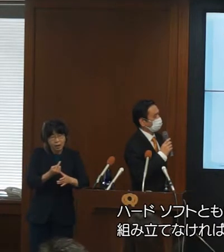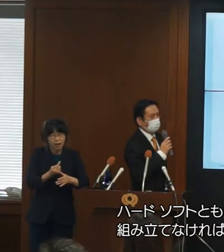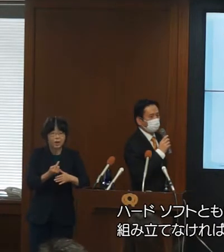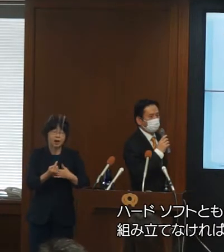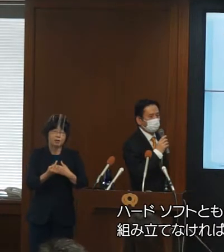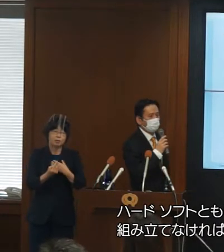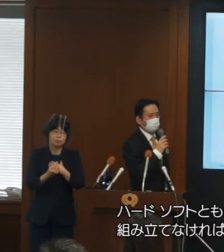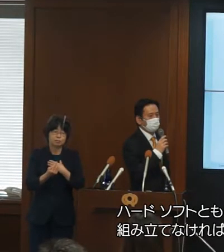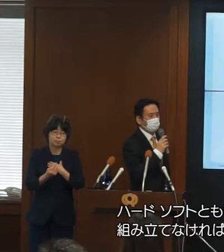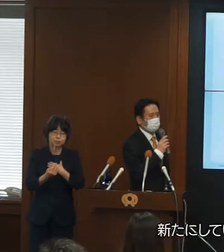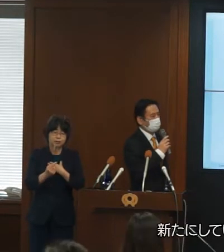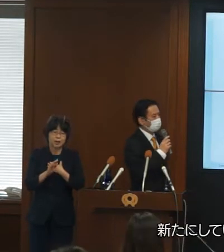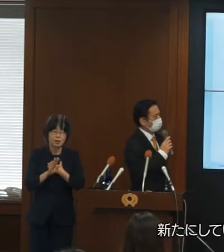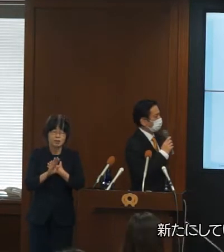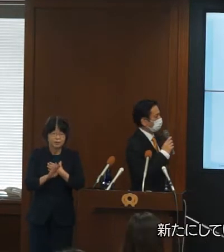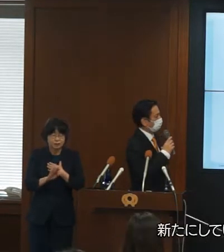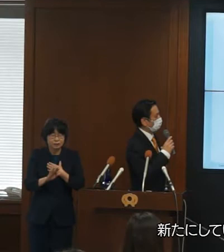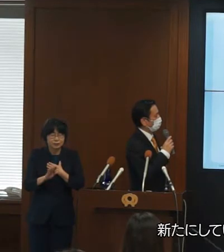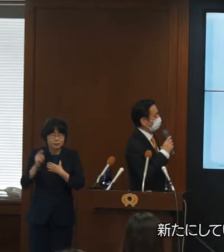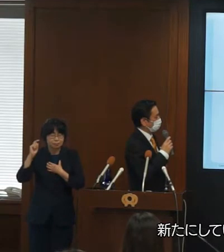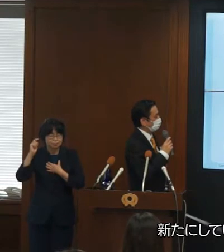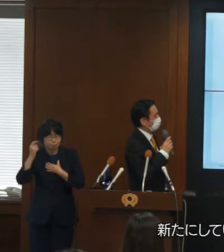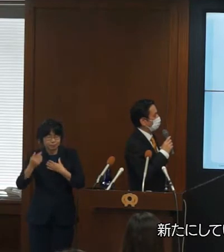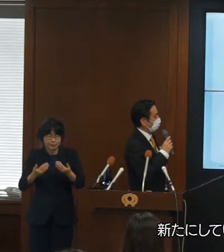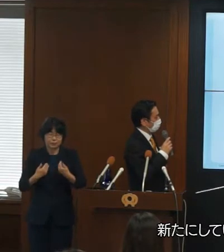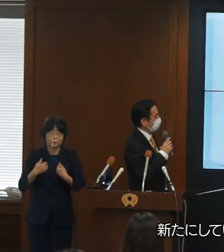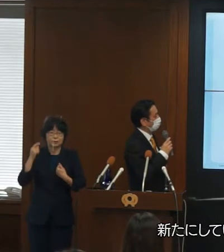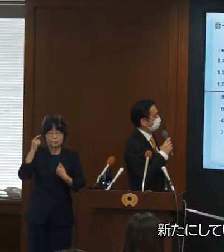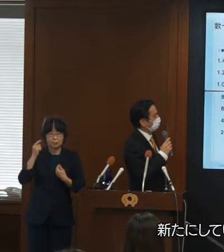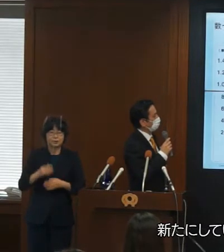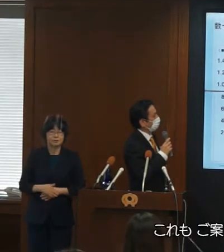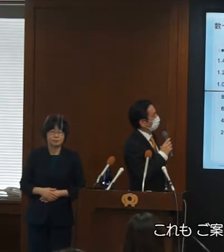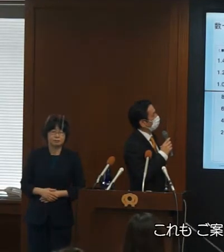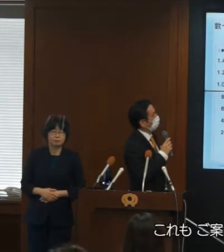に組み立てなければいけないという認識を新たにしているところであります、